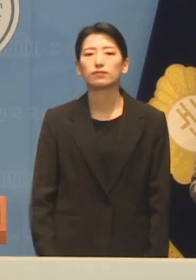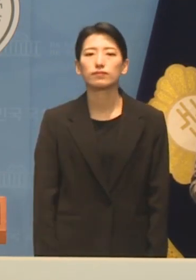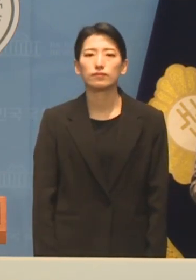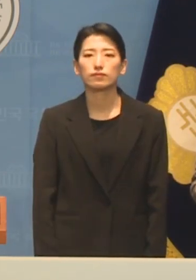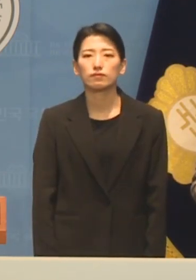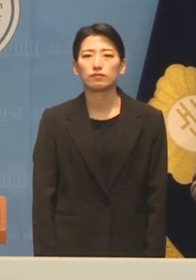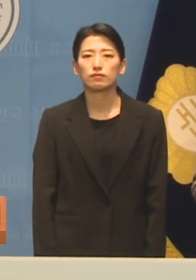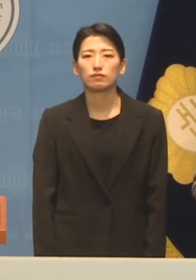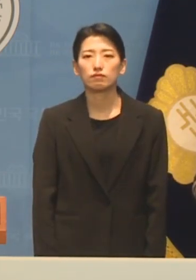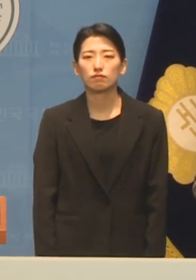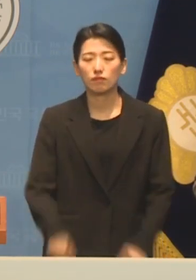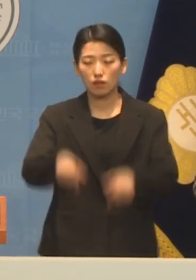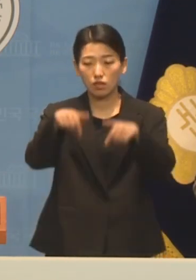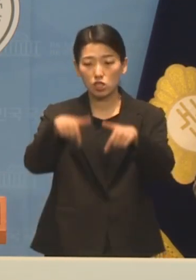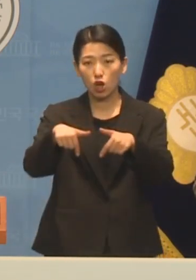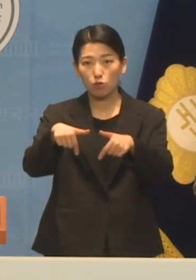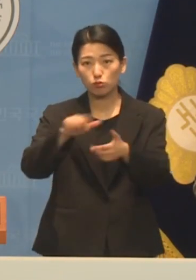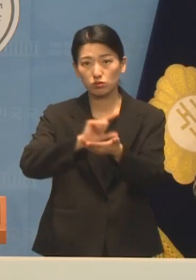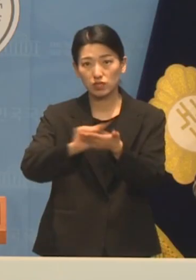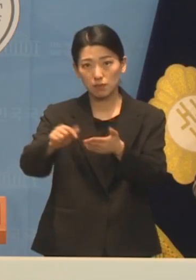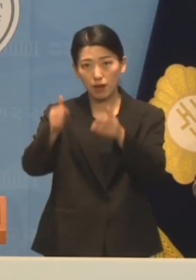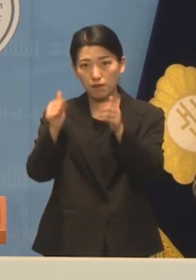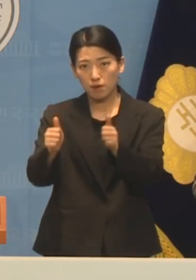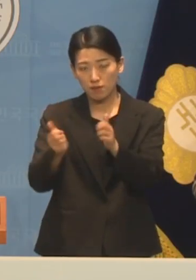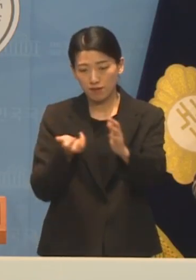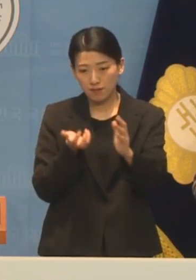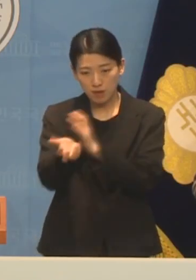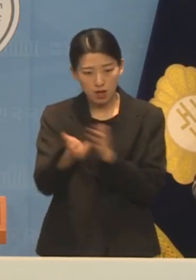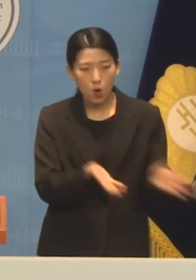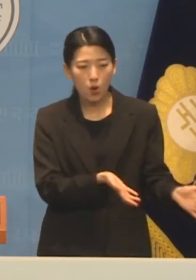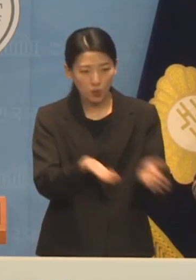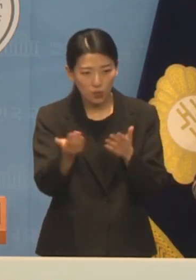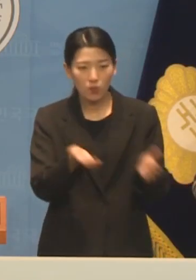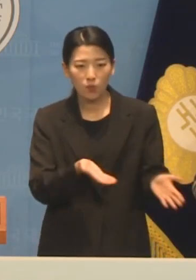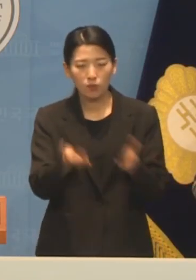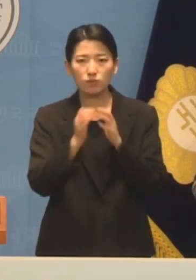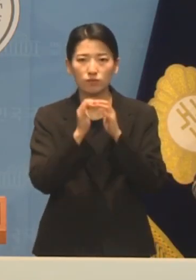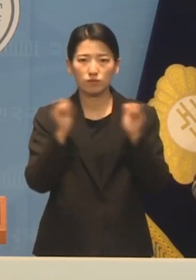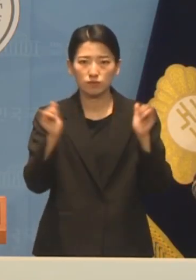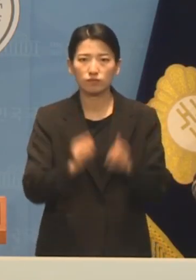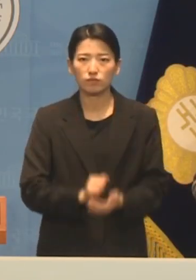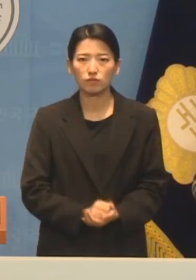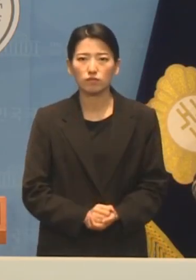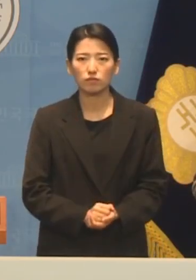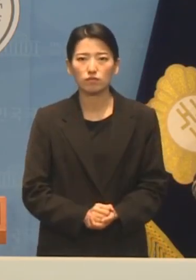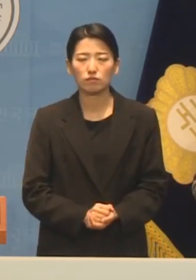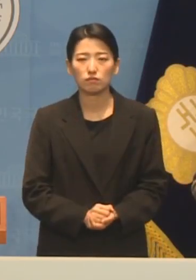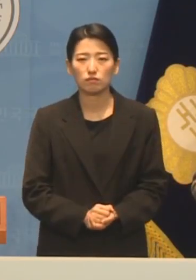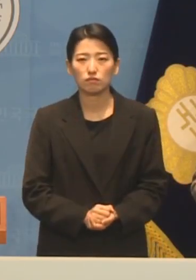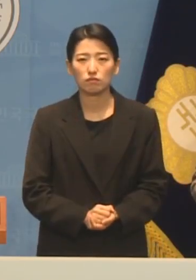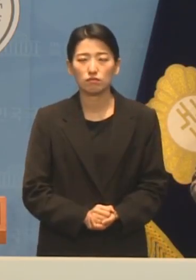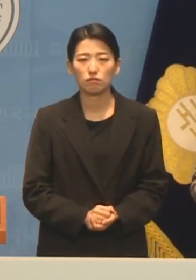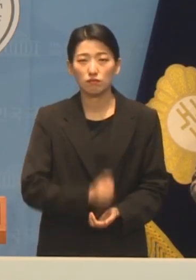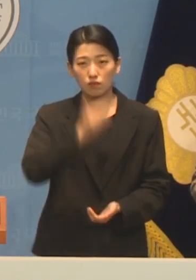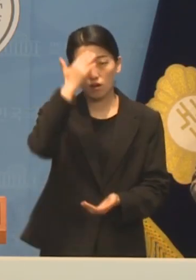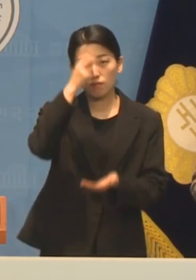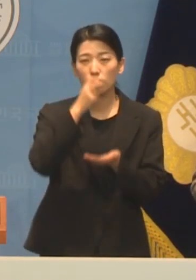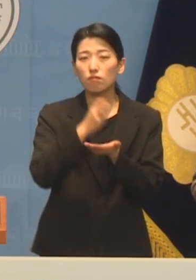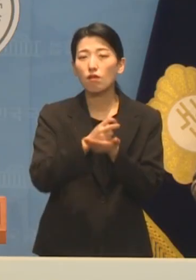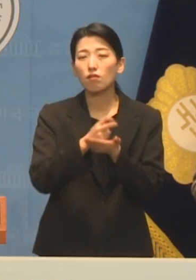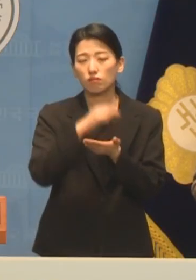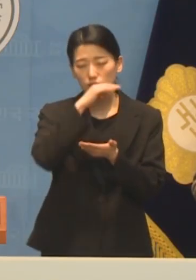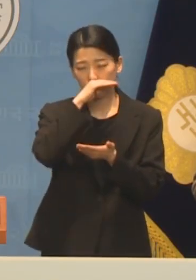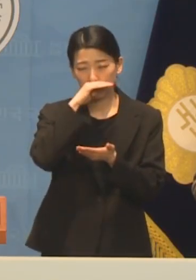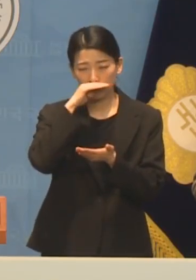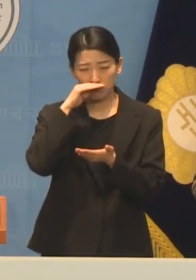선동하며 서부지법 폭도들의 만행을 방기했던 이들, 헌정질서를 무너뜨리는데 일조한 이들을 돌멩이